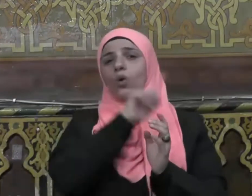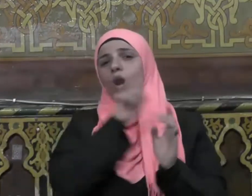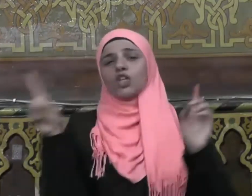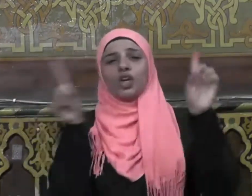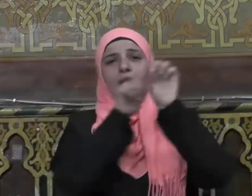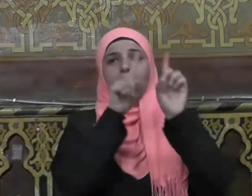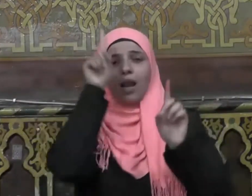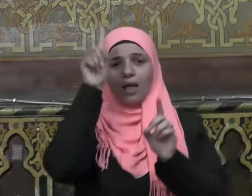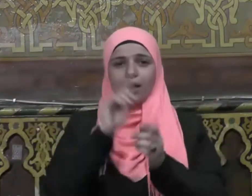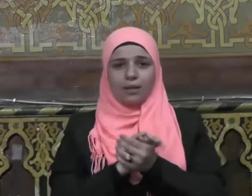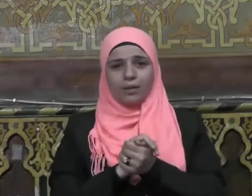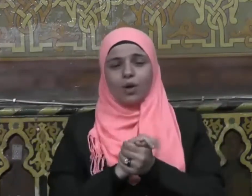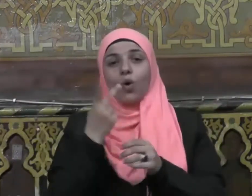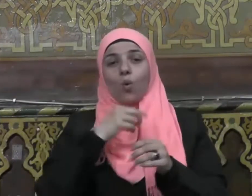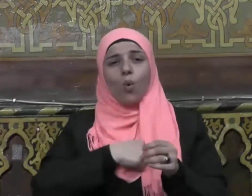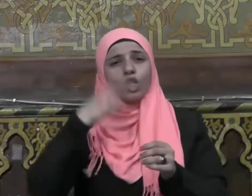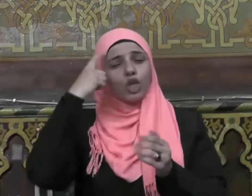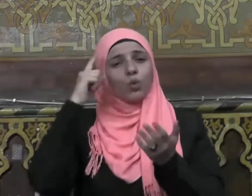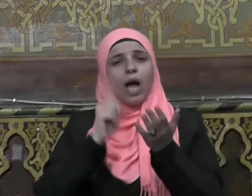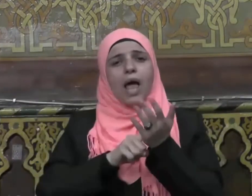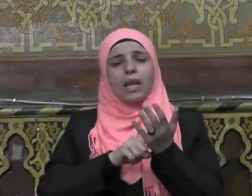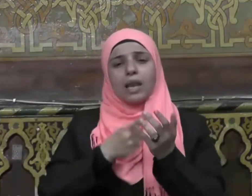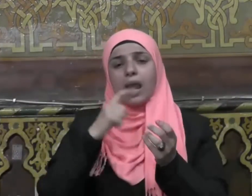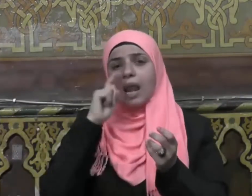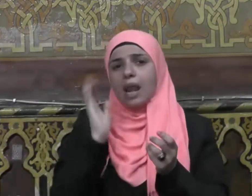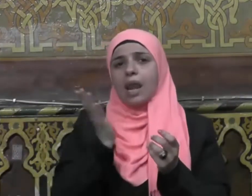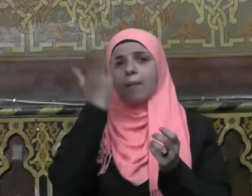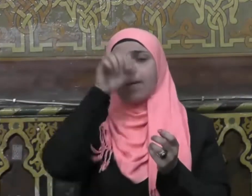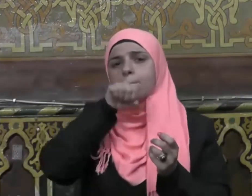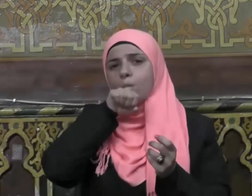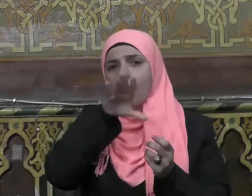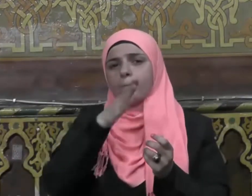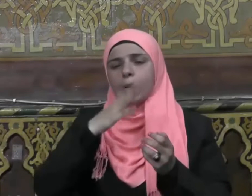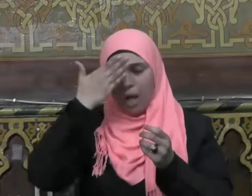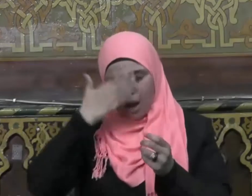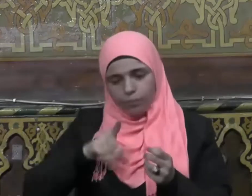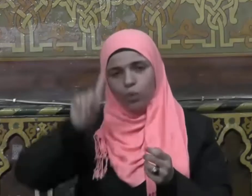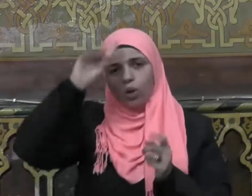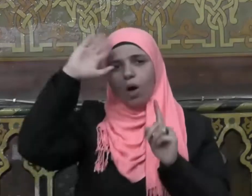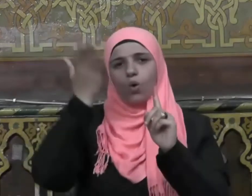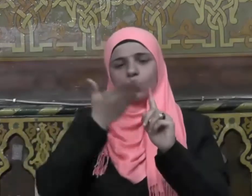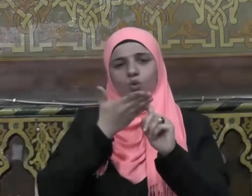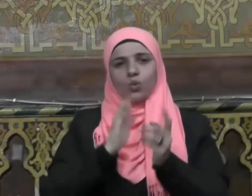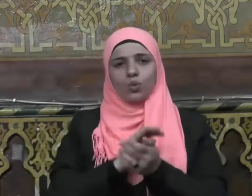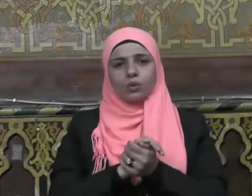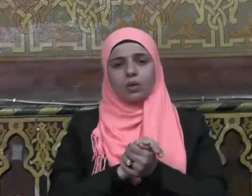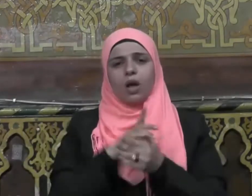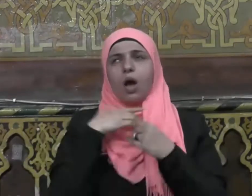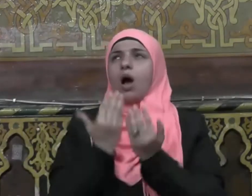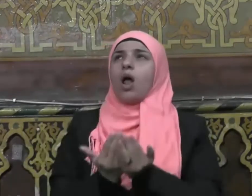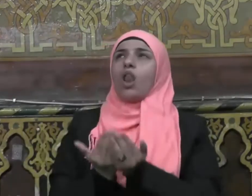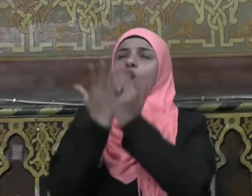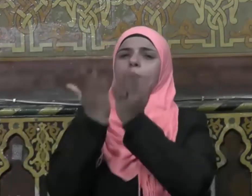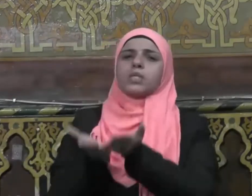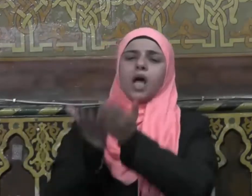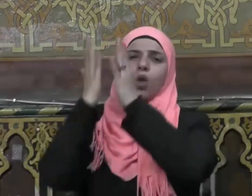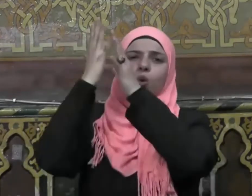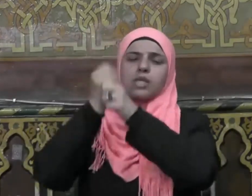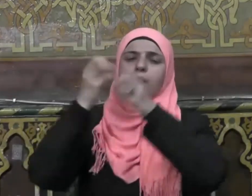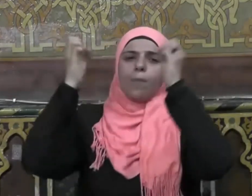له، وأشهد أن سيدنا ونبينا محمدًا عبده ورسوله. اللهم صلِّ وسلِّم وبارِك عليه